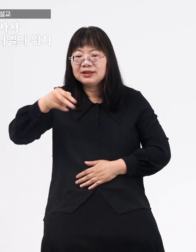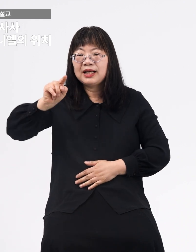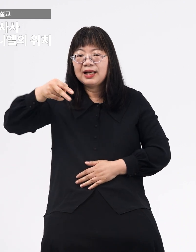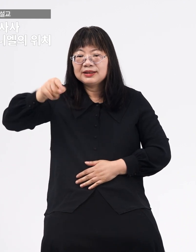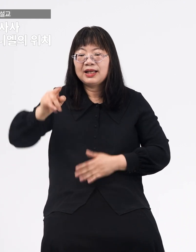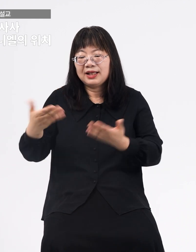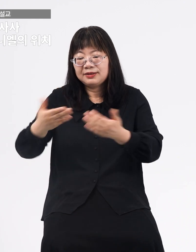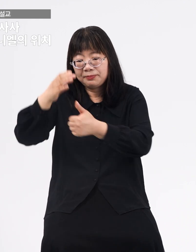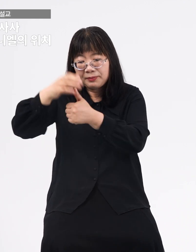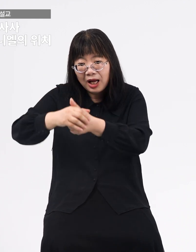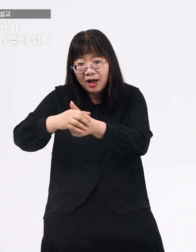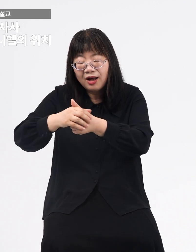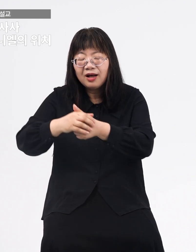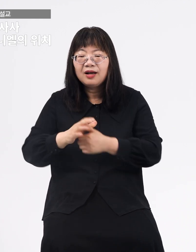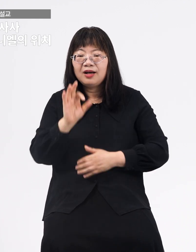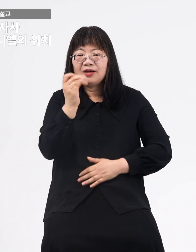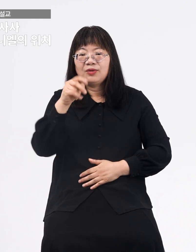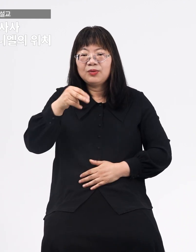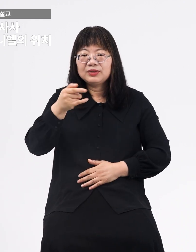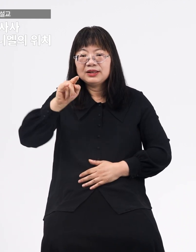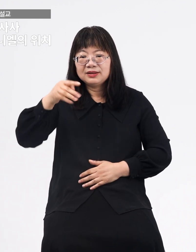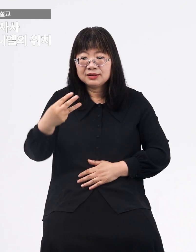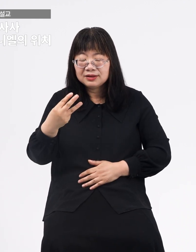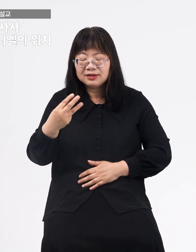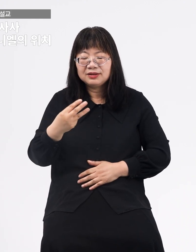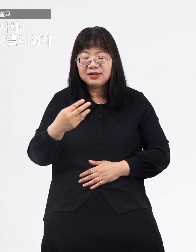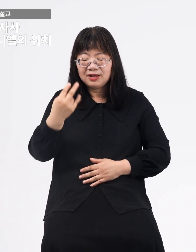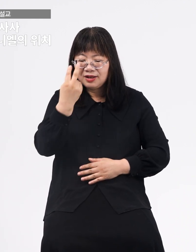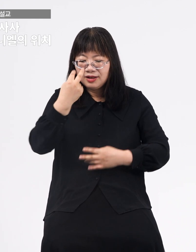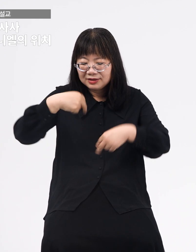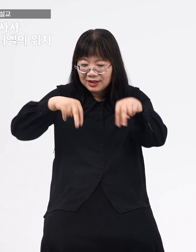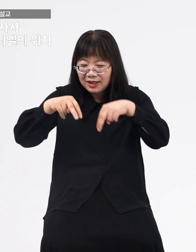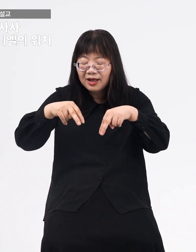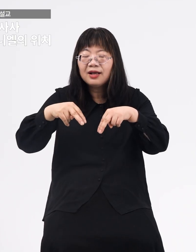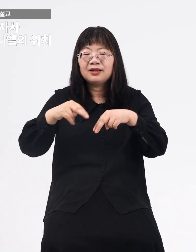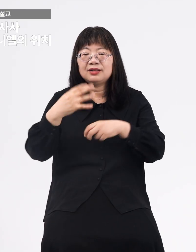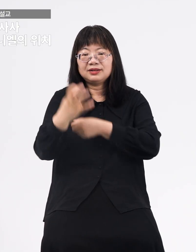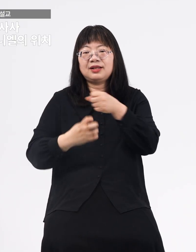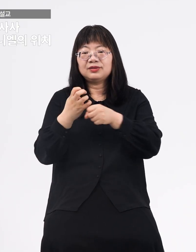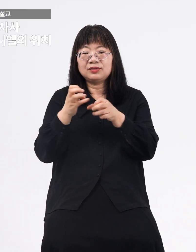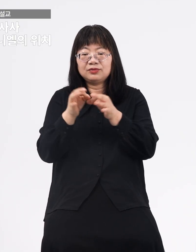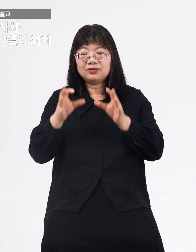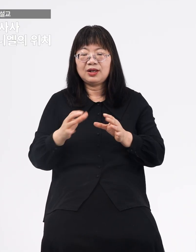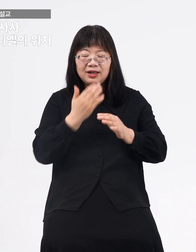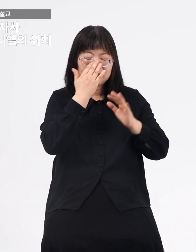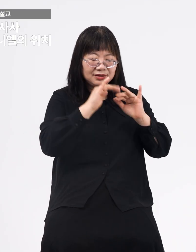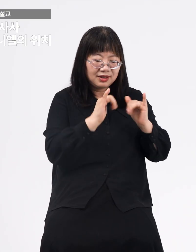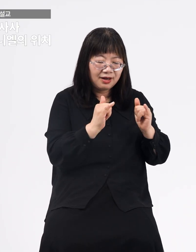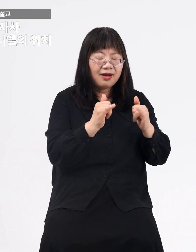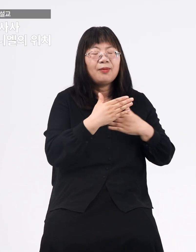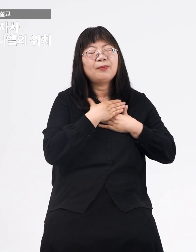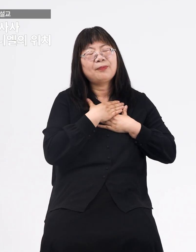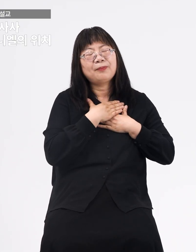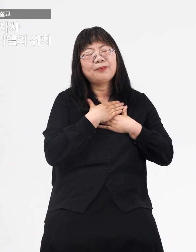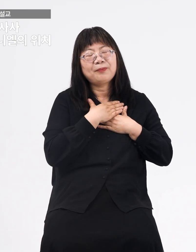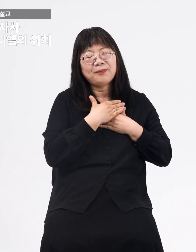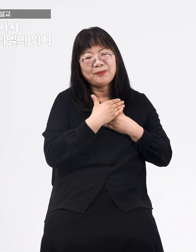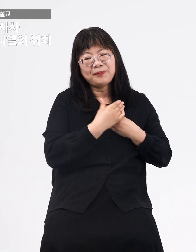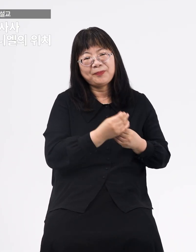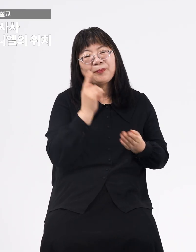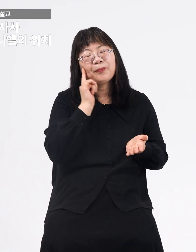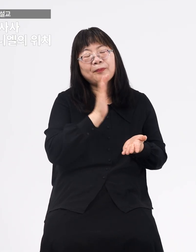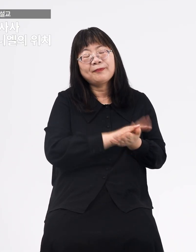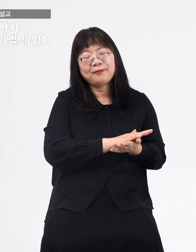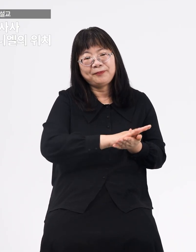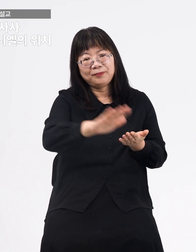온니엘은 사는 날 동안 사사로 통치하는 40년 동안 이스라엘이 평안했어요.